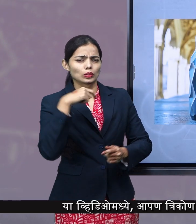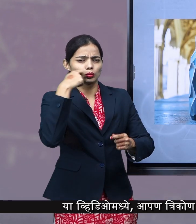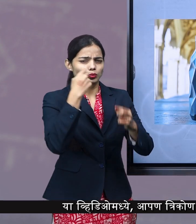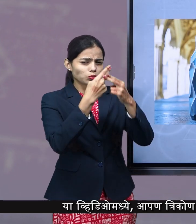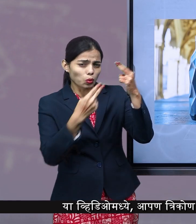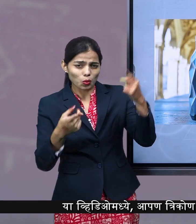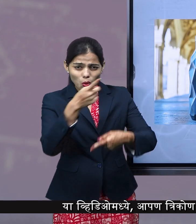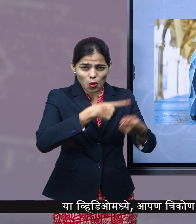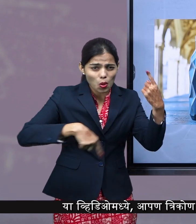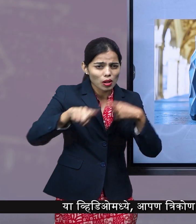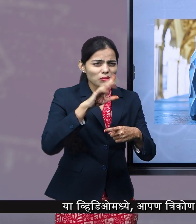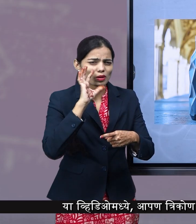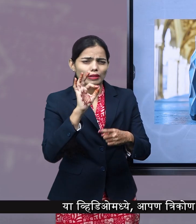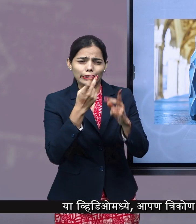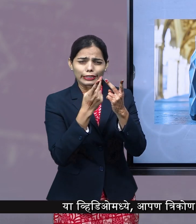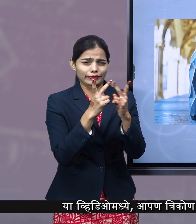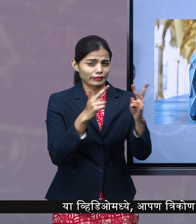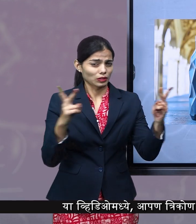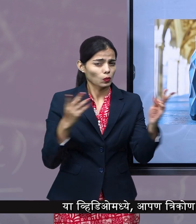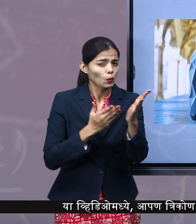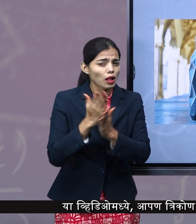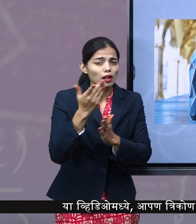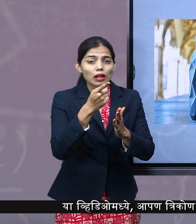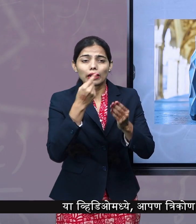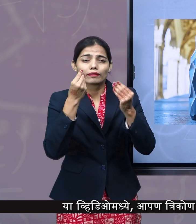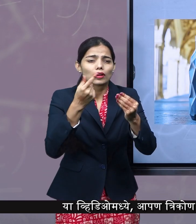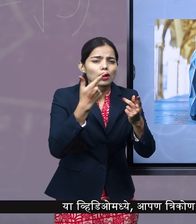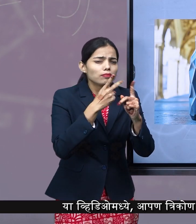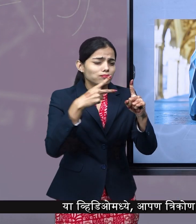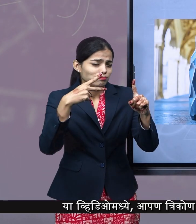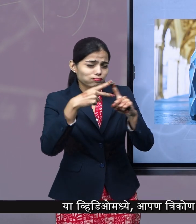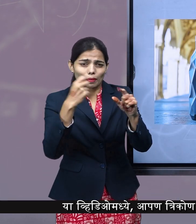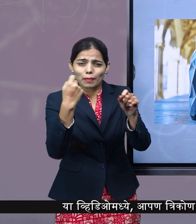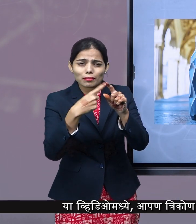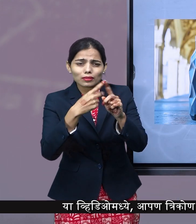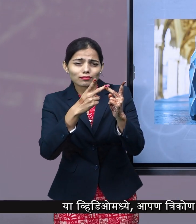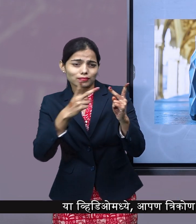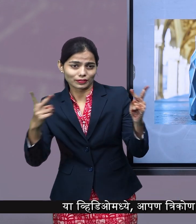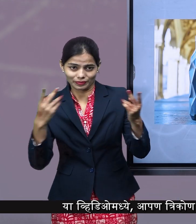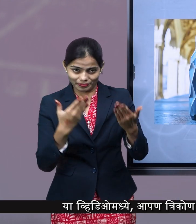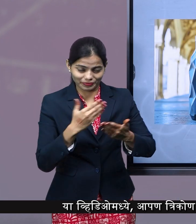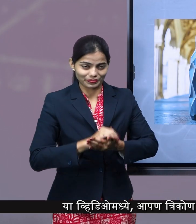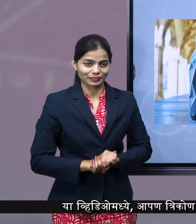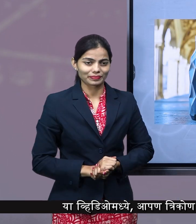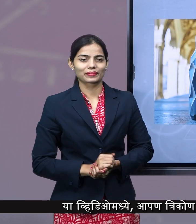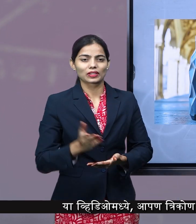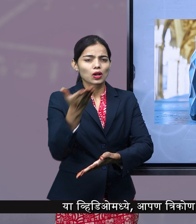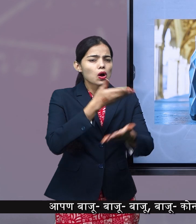या व्हिडिओमध्ये आपण त्रिकोण एकरूप आहेत हे सिद्ध करण्याचे वेगवेगळे मार्ग शोधू.